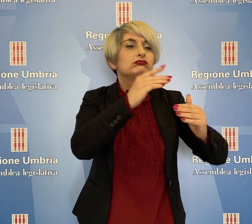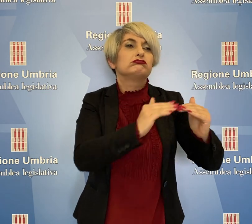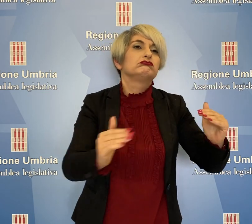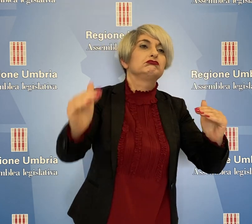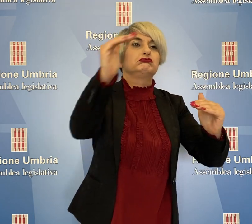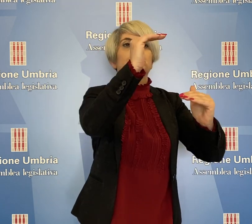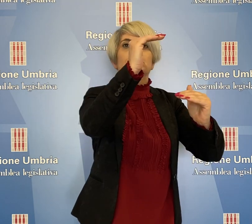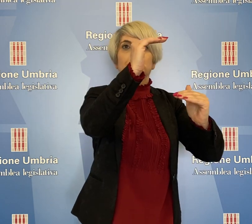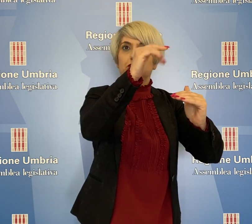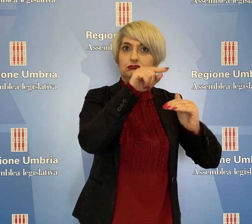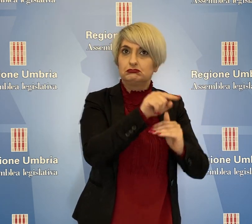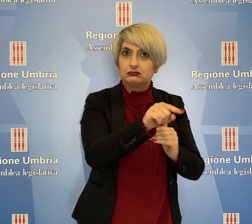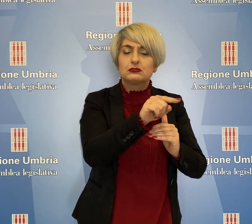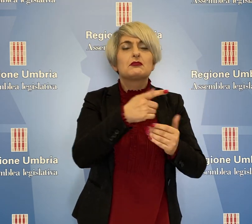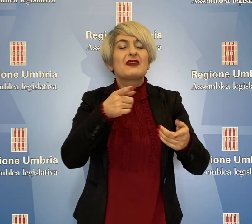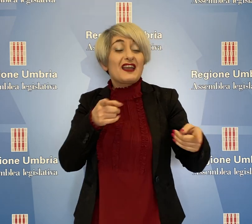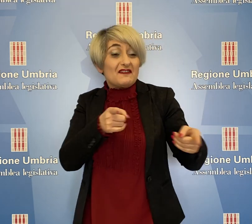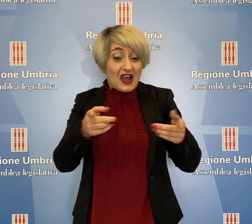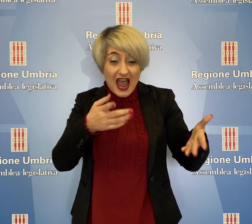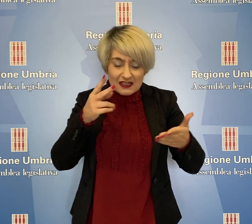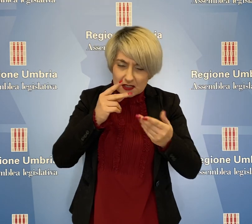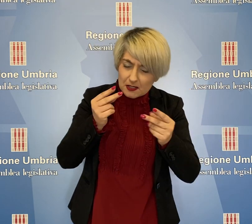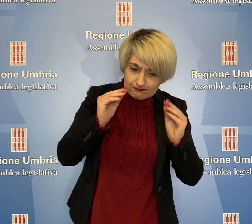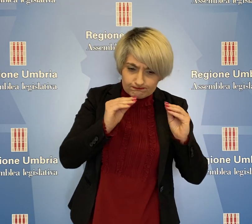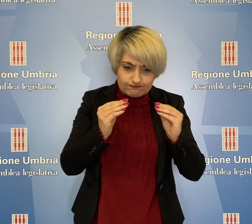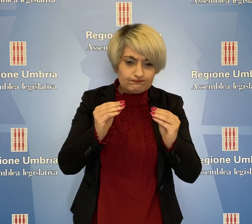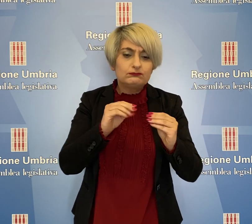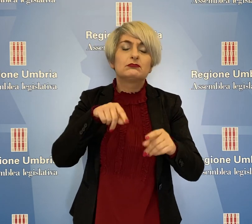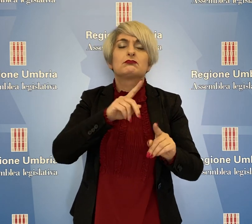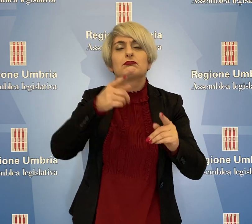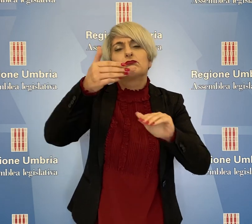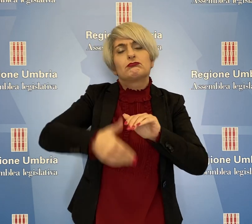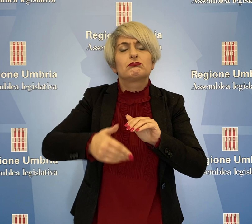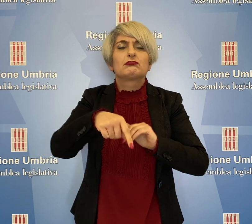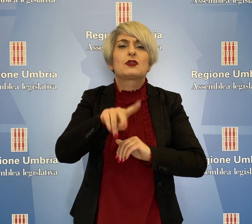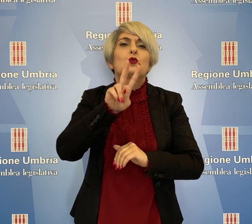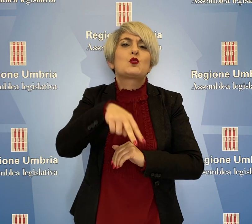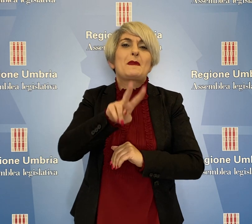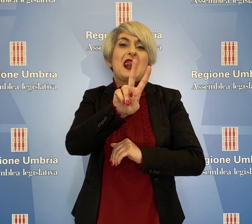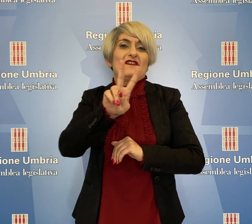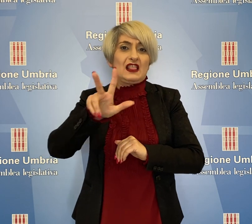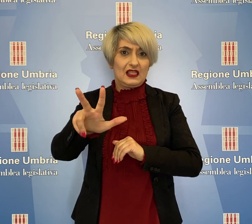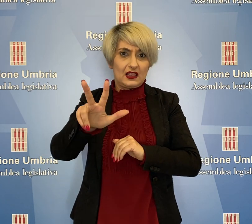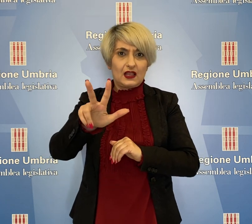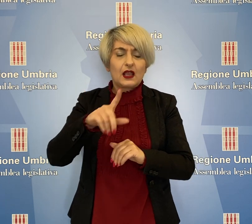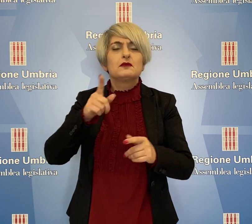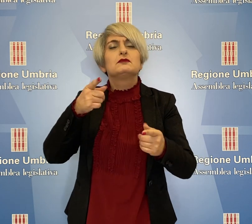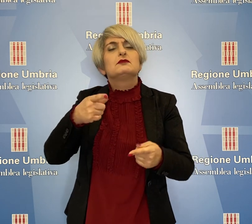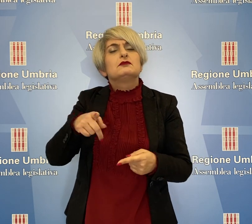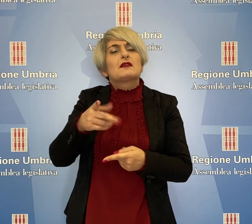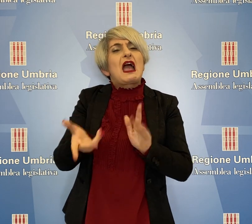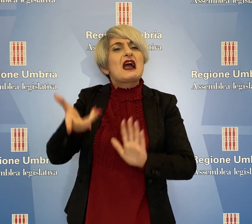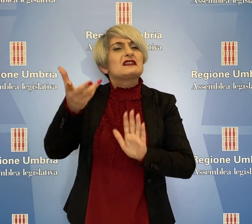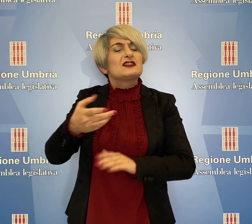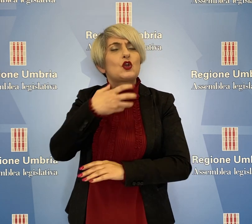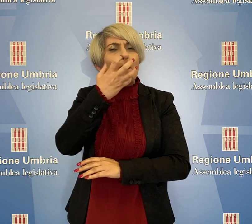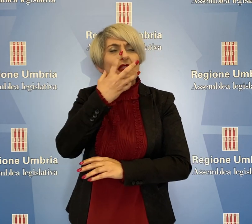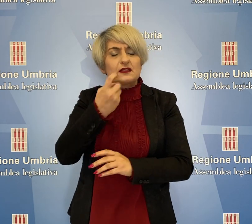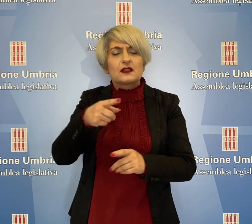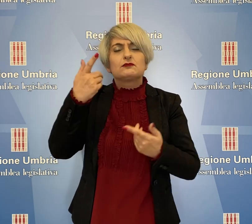elevata questa fase dovrebbe terminare nel 2023 abbiamo consegnato alla corte dei conti ha detto l'assessore a di